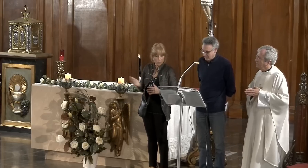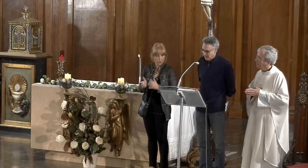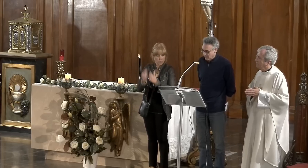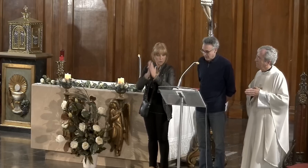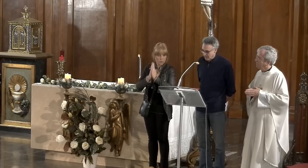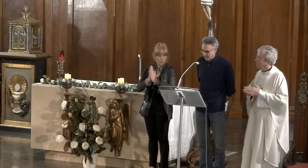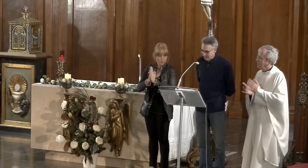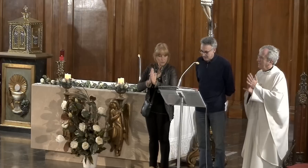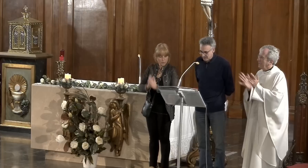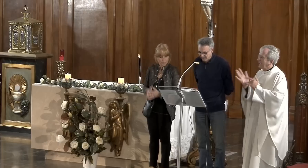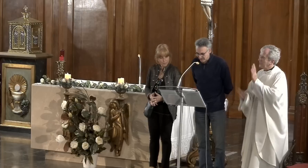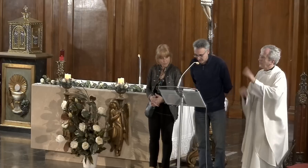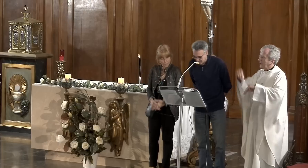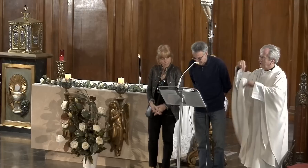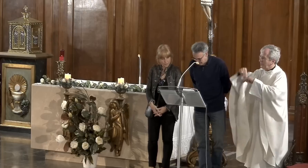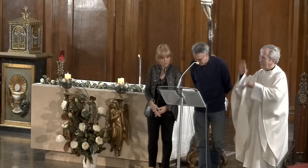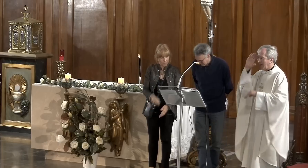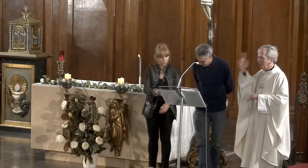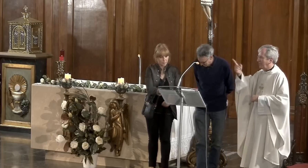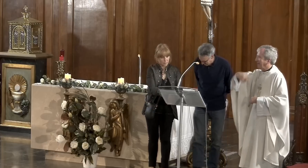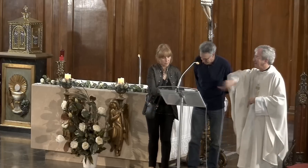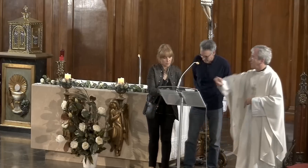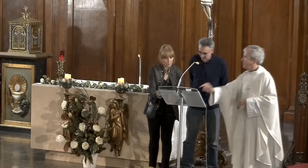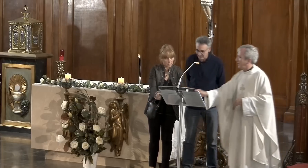oremos Jesús resucitado escúchanos